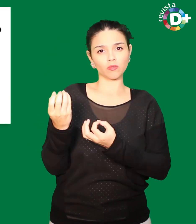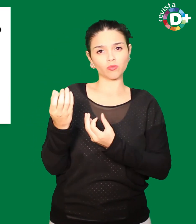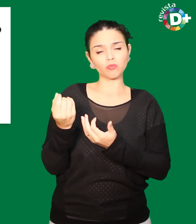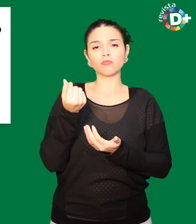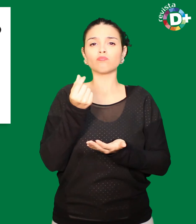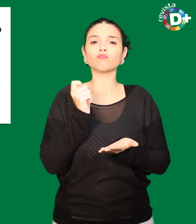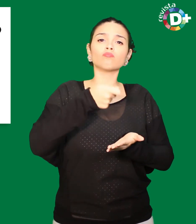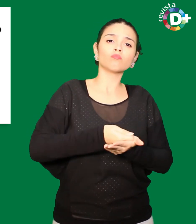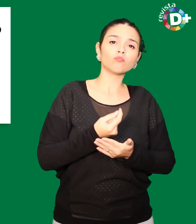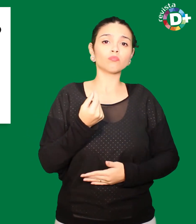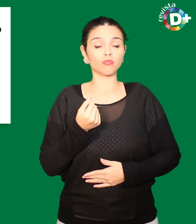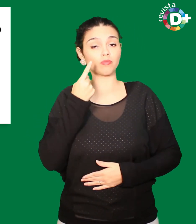de investimento, acesse